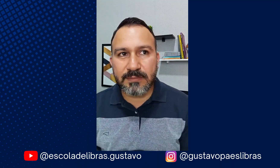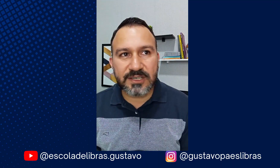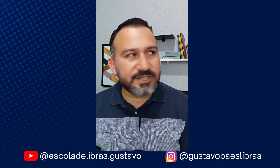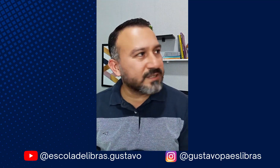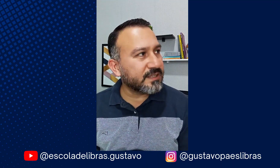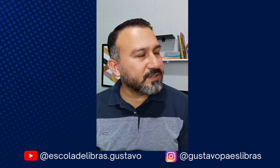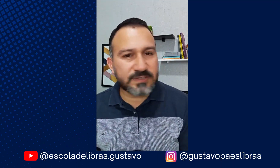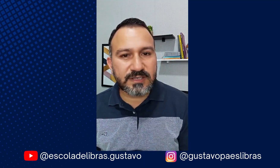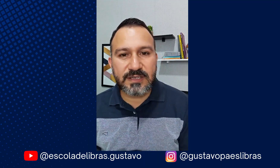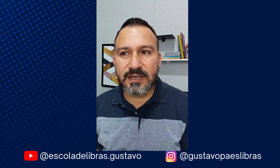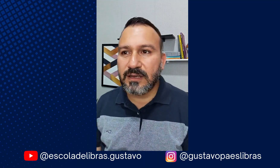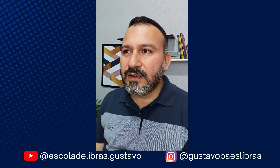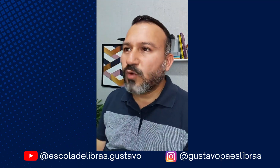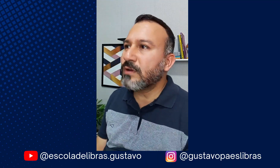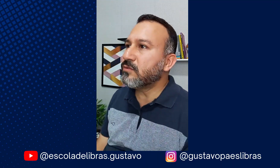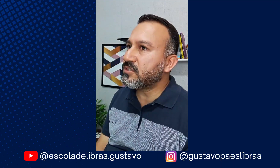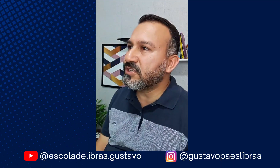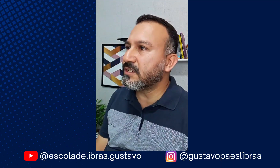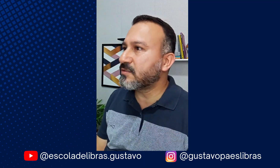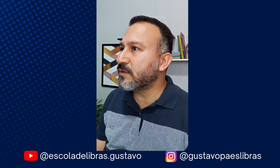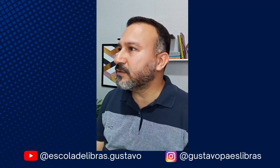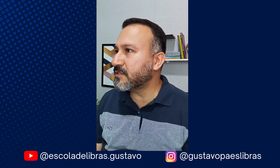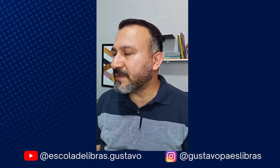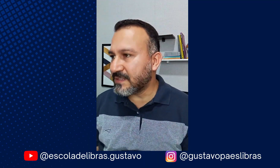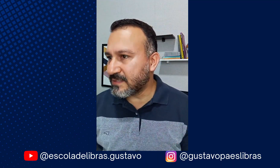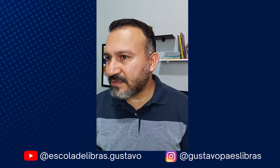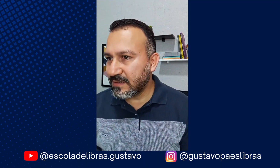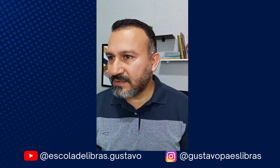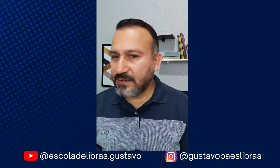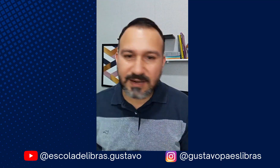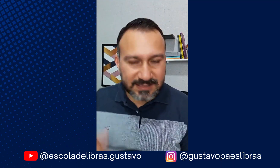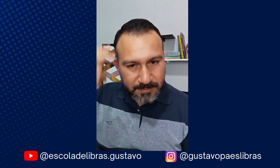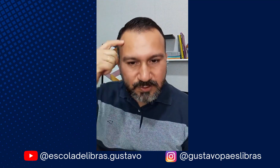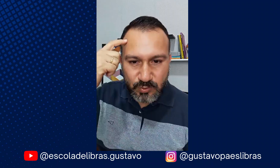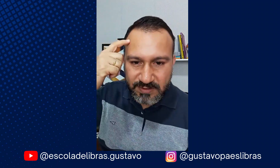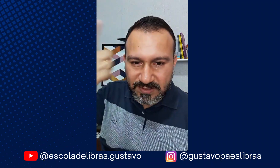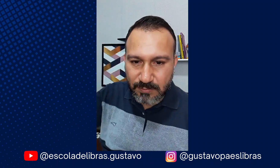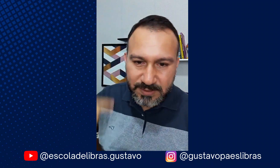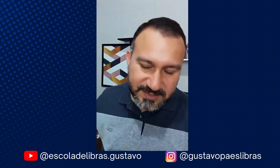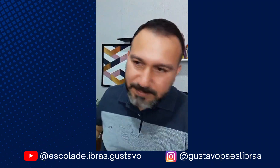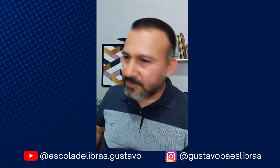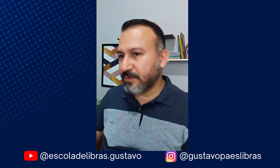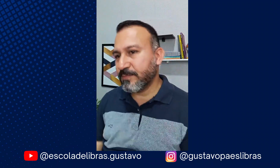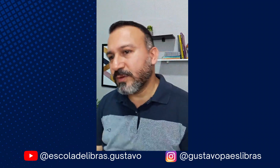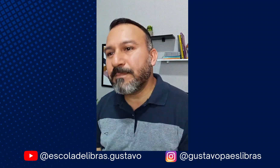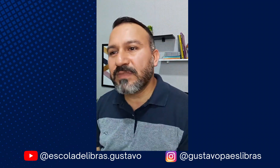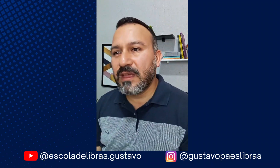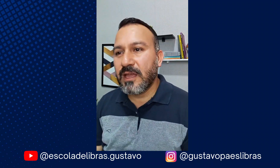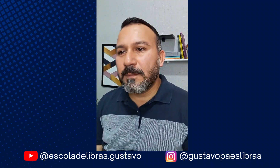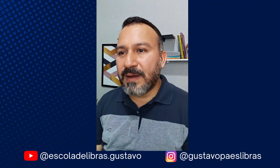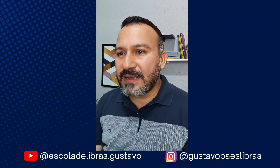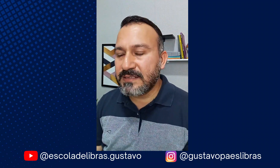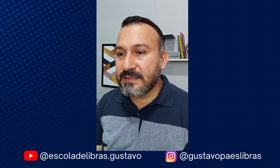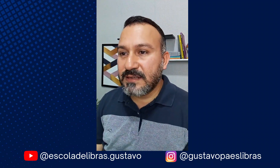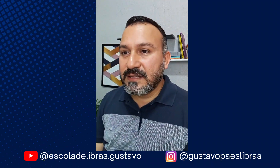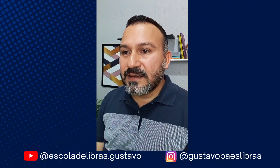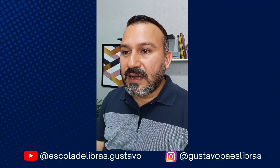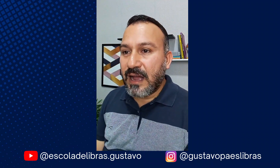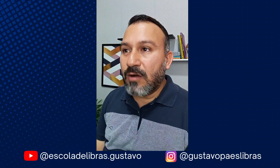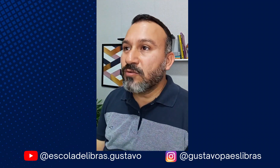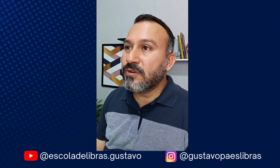você imagina que isso seria quantos dias, quantos meses? Cada pessoa vai ter um pensamento, não é?